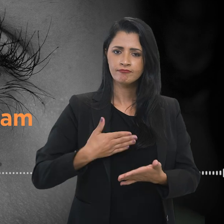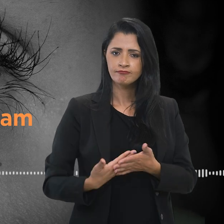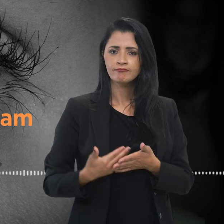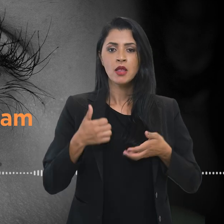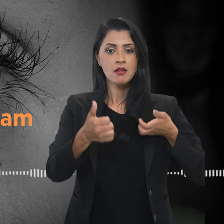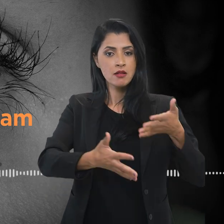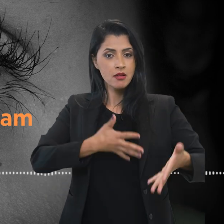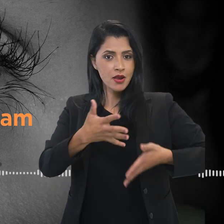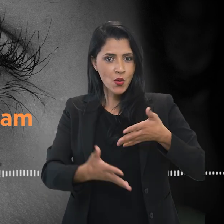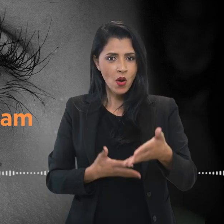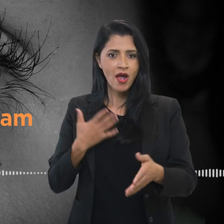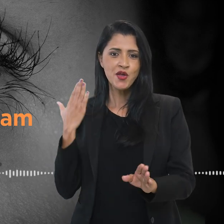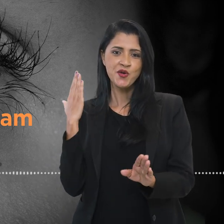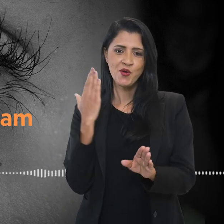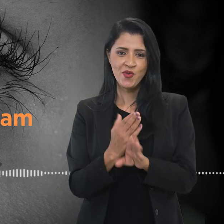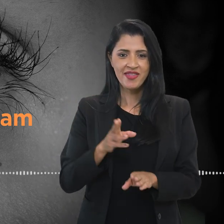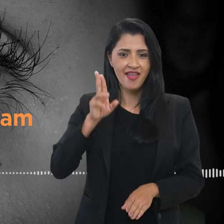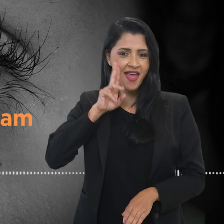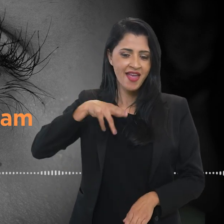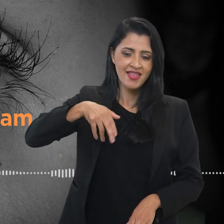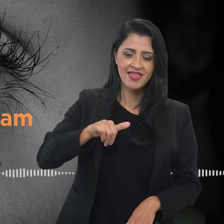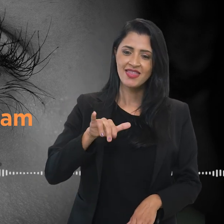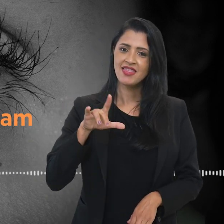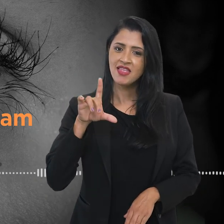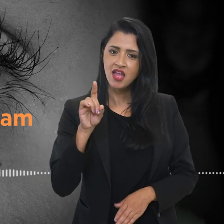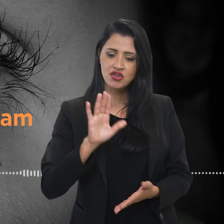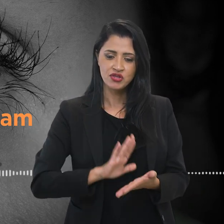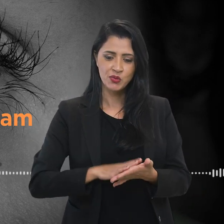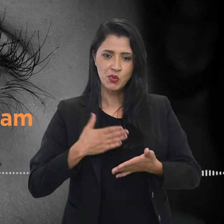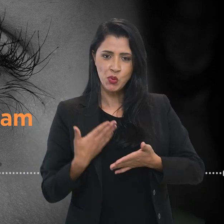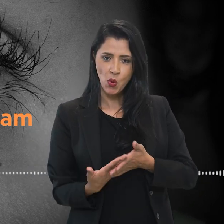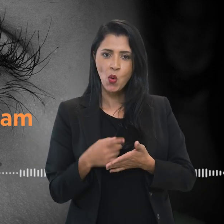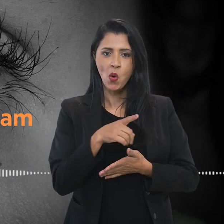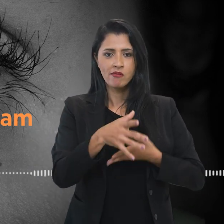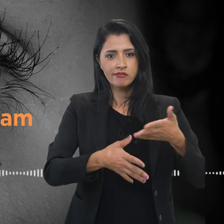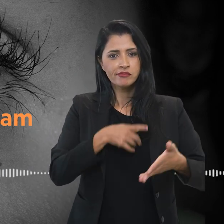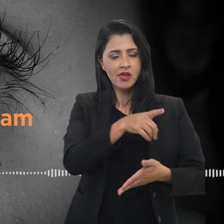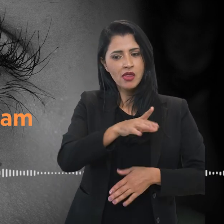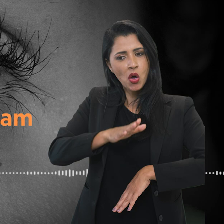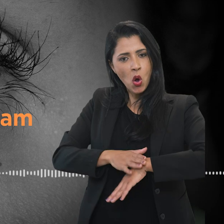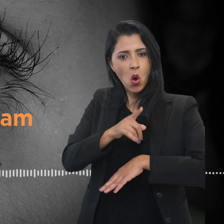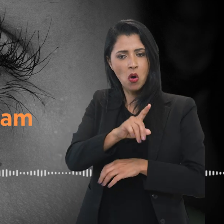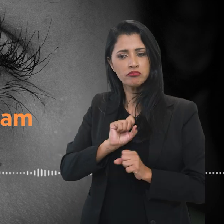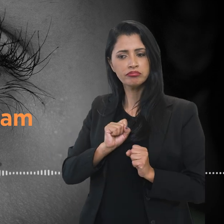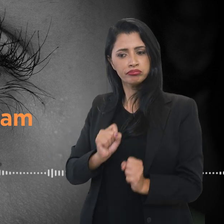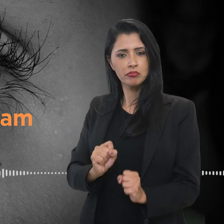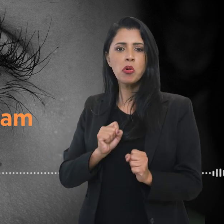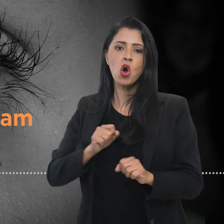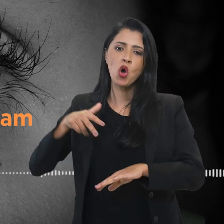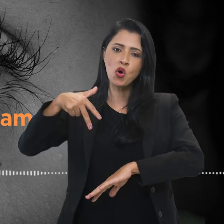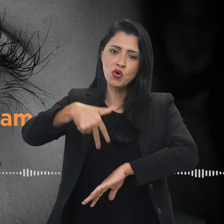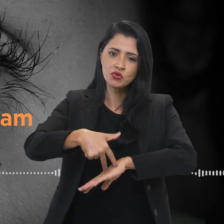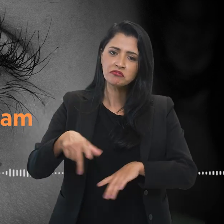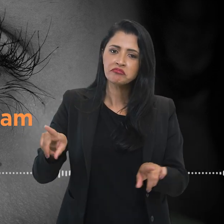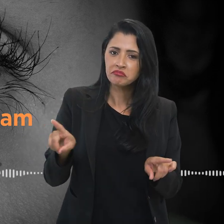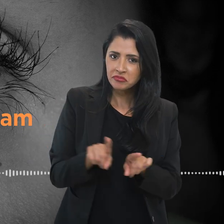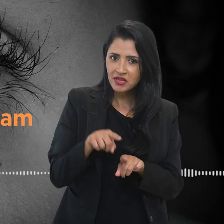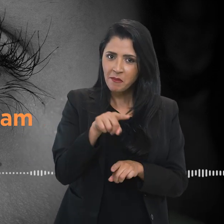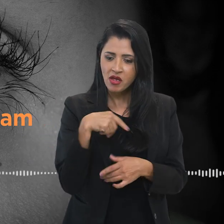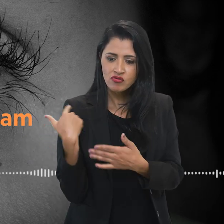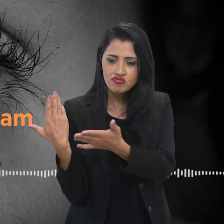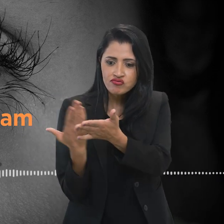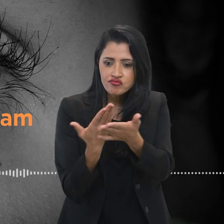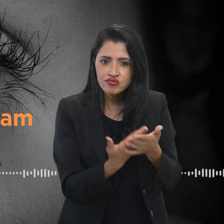de sinais. Encontrei a Neide, que é a tradutora de Libras, e na hora ela se pôs à disposição, inclusive